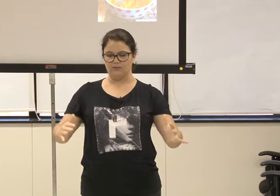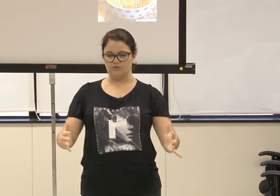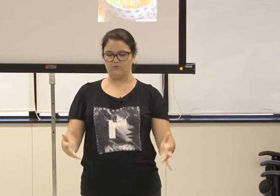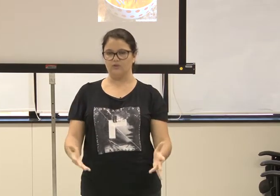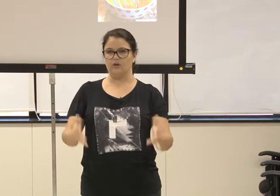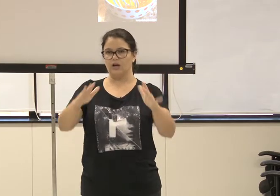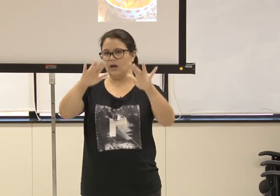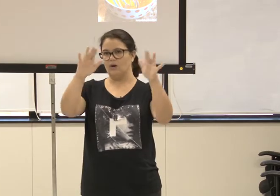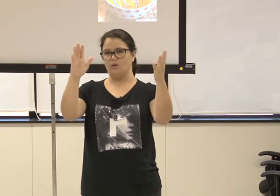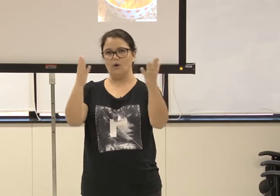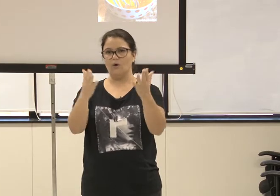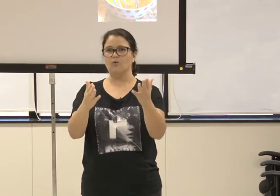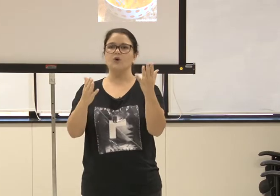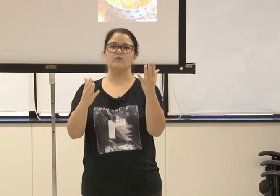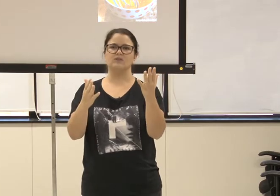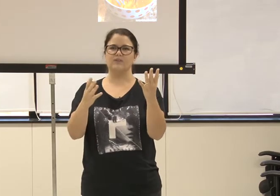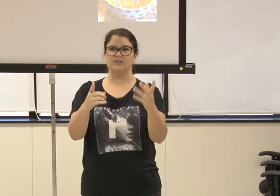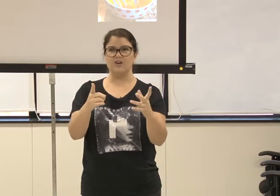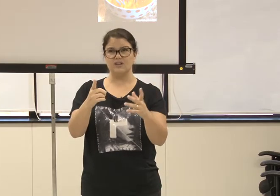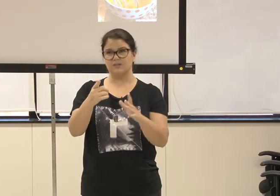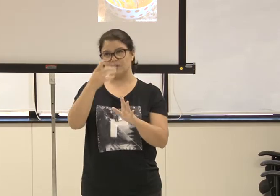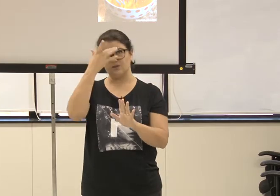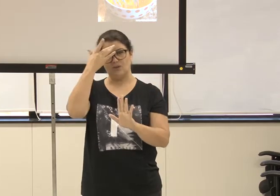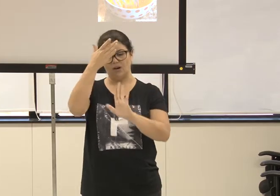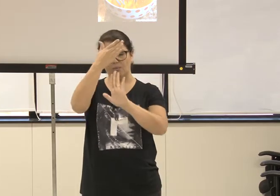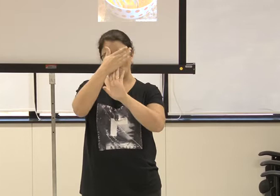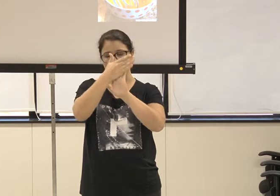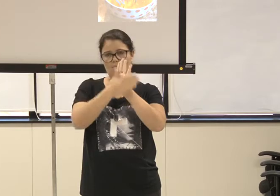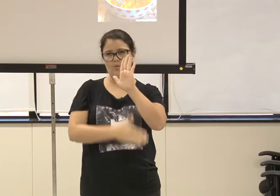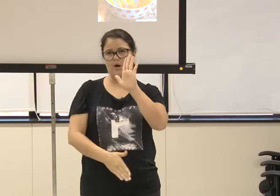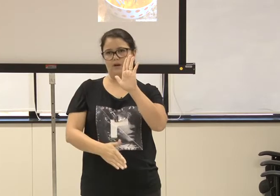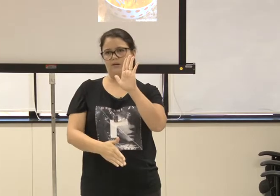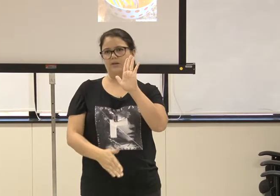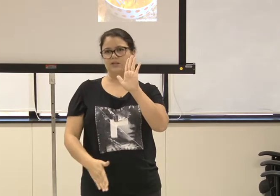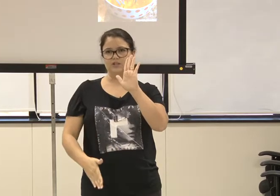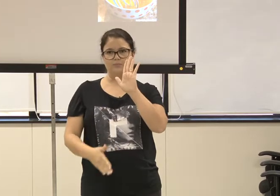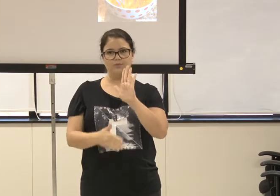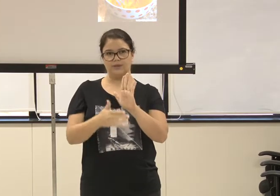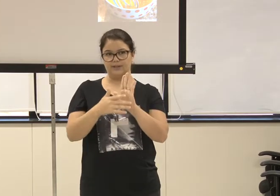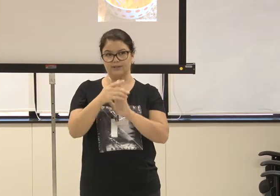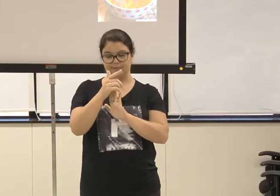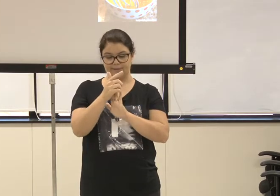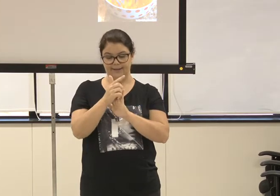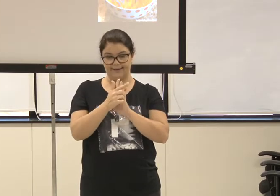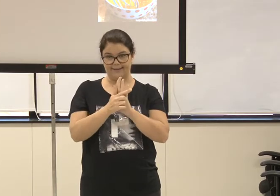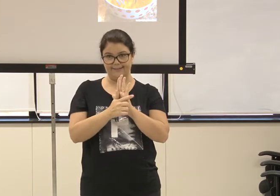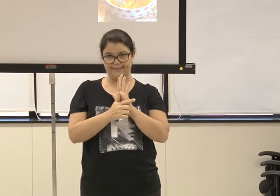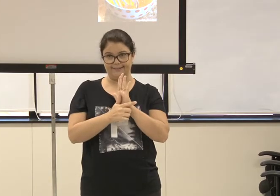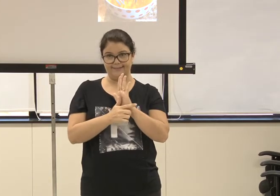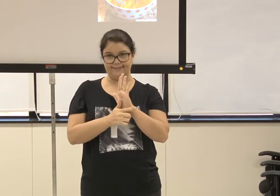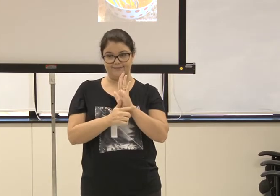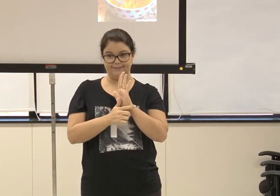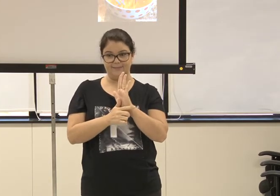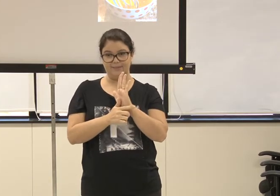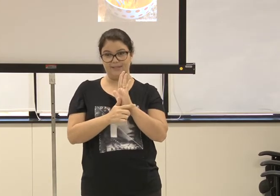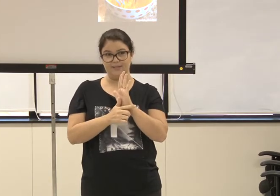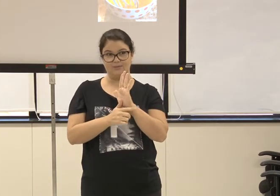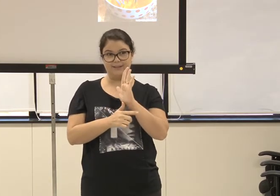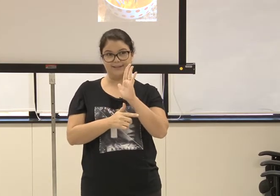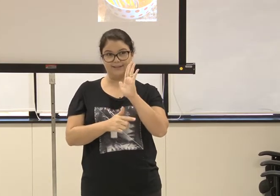de um violão, ou quando eu falo, nossa, a pessoa, tipo, coitada, reta, parece uma